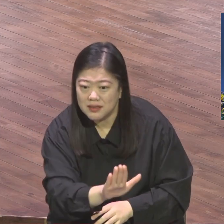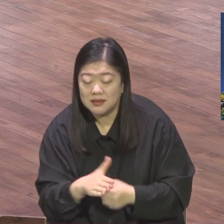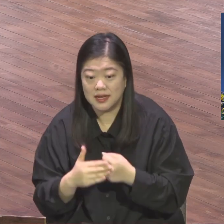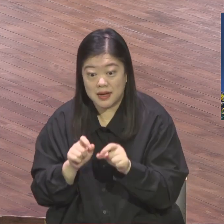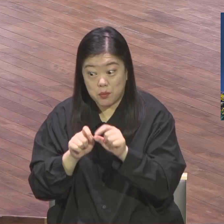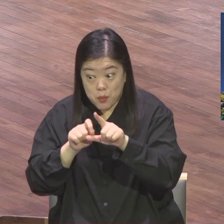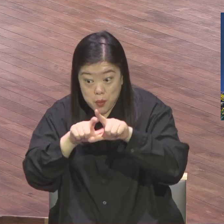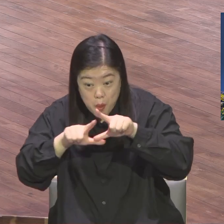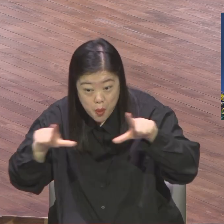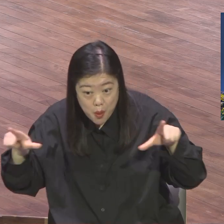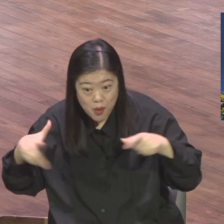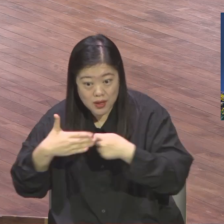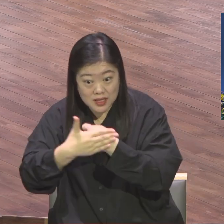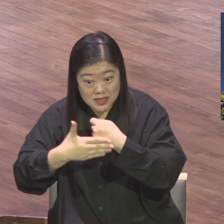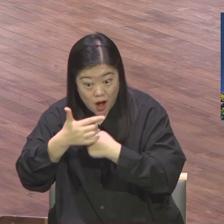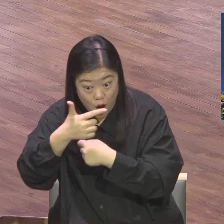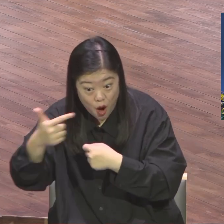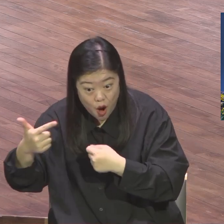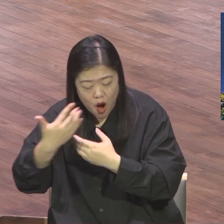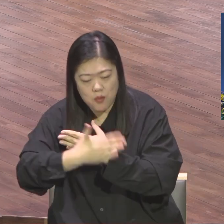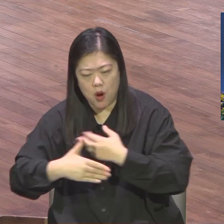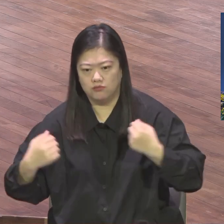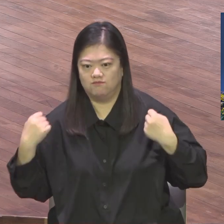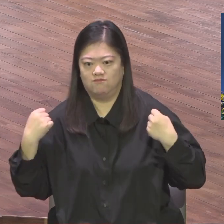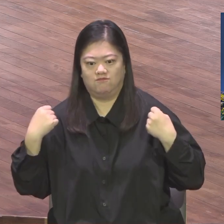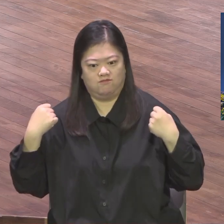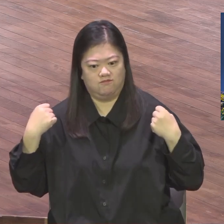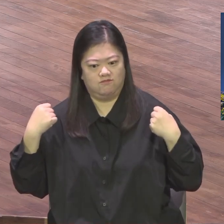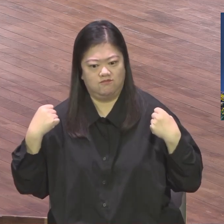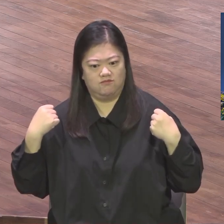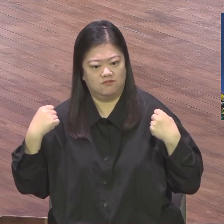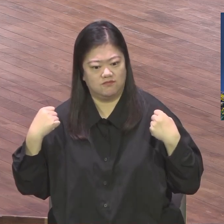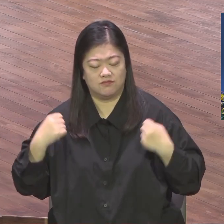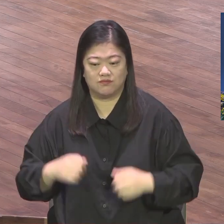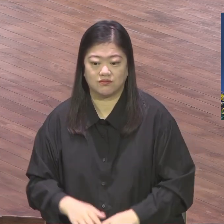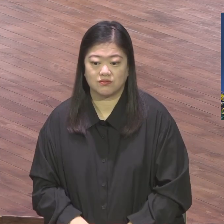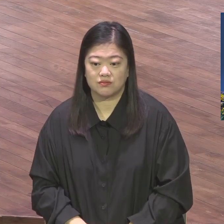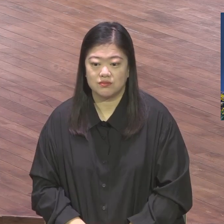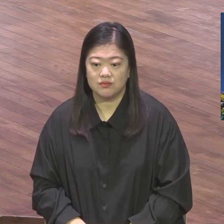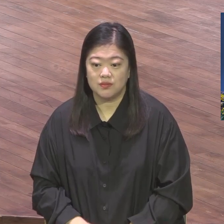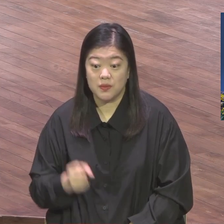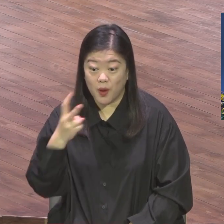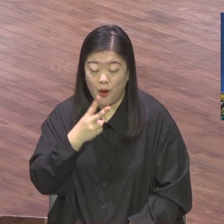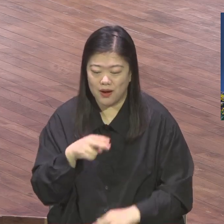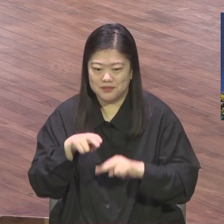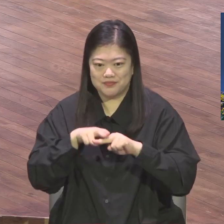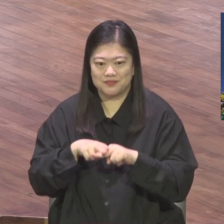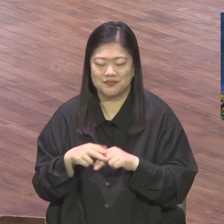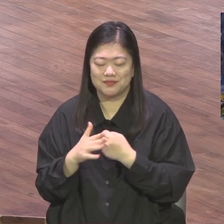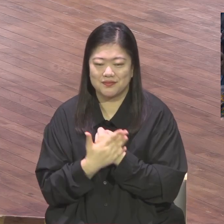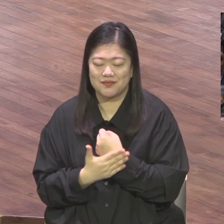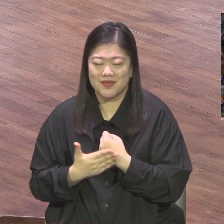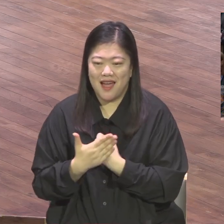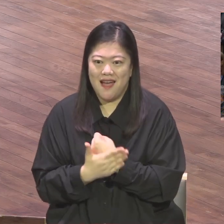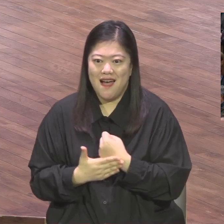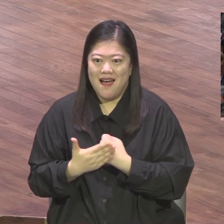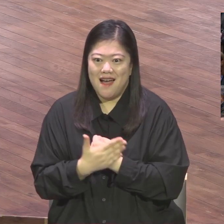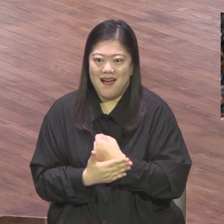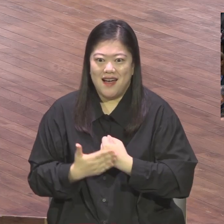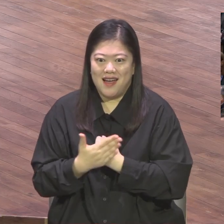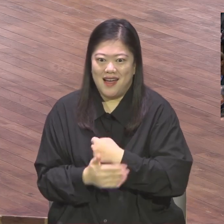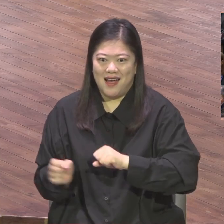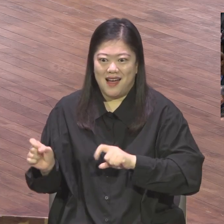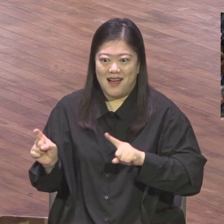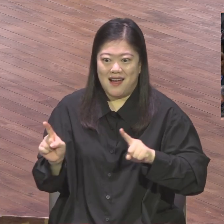아니라 일반적으로 볼 때 그렇습니다. 일반적으로 은혜 받으면요 회복된다니까요. 왜